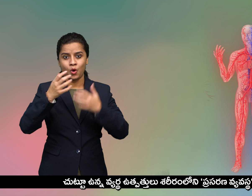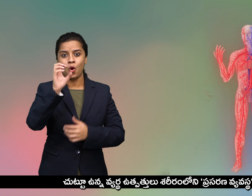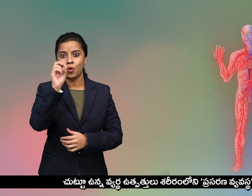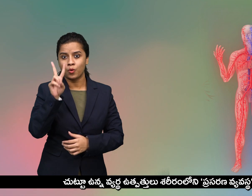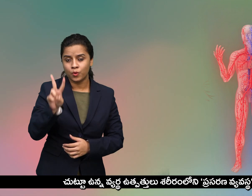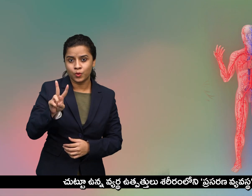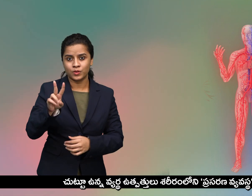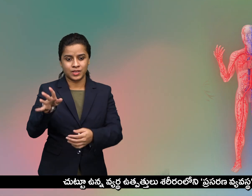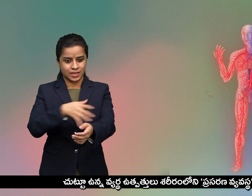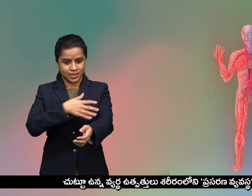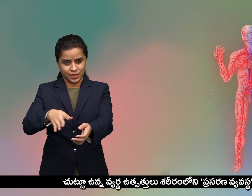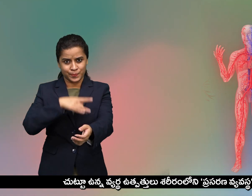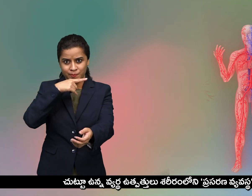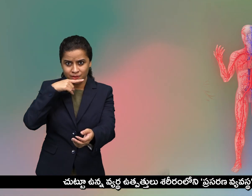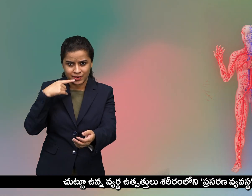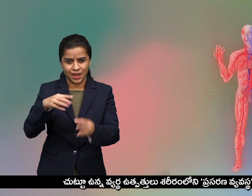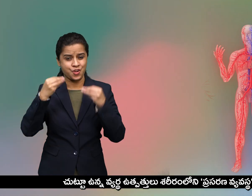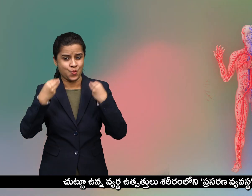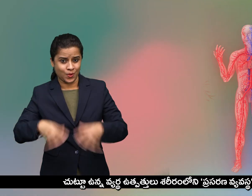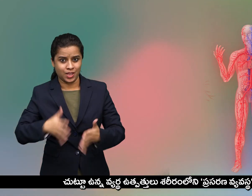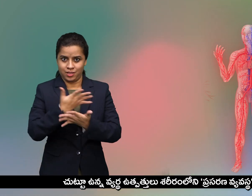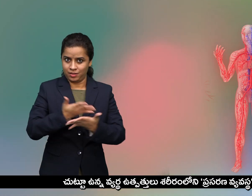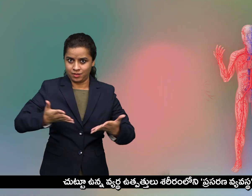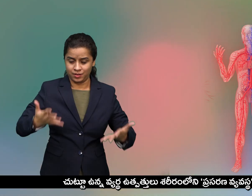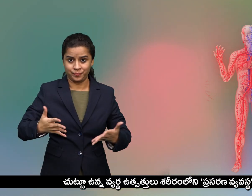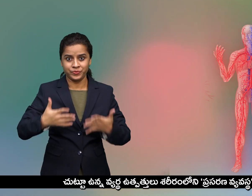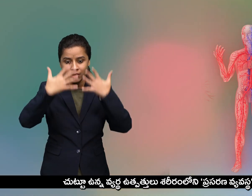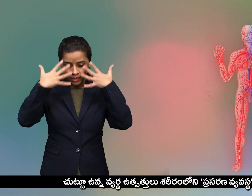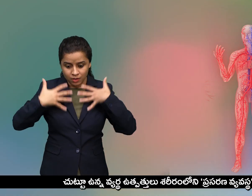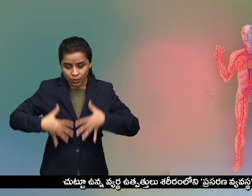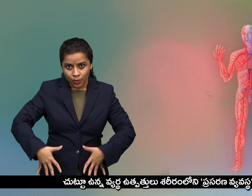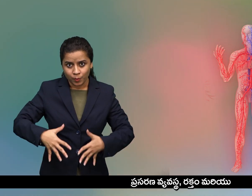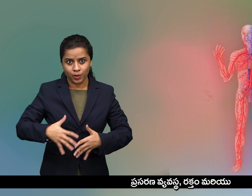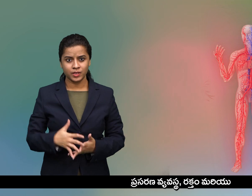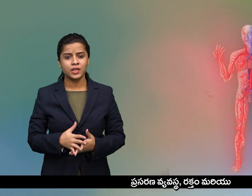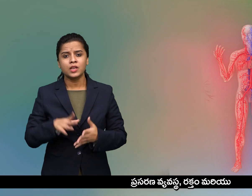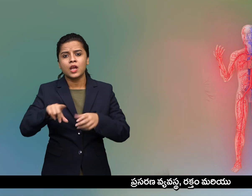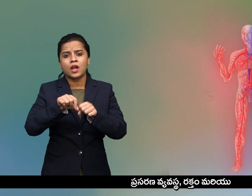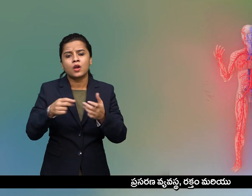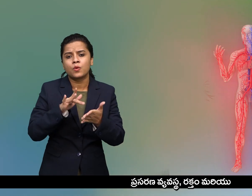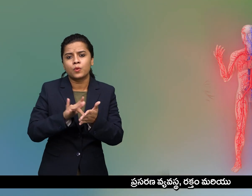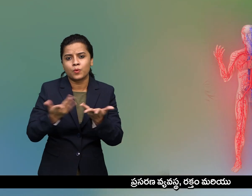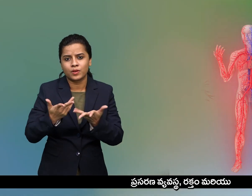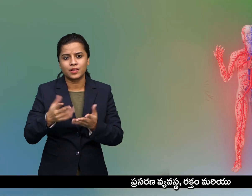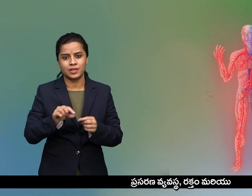వ్యర్థ ఉత్పత్తులు శరీరంలోని ప్రసరణ వ్యవస్థ నిర్వహిస్తుంది. ప్రసరణ వ్యవస్థ రక్తం